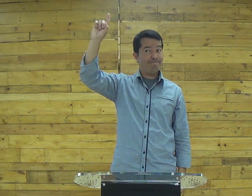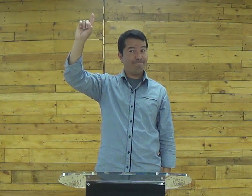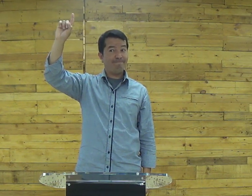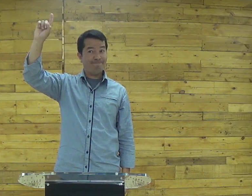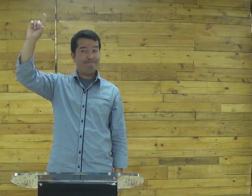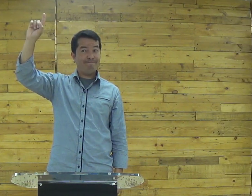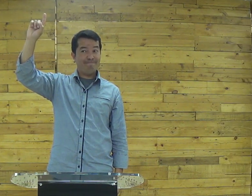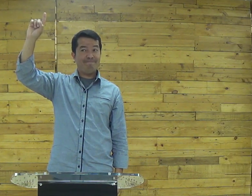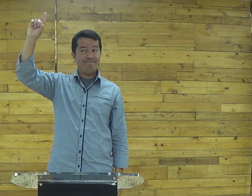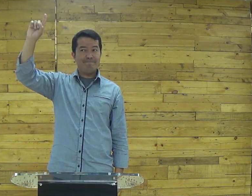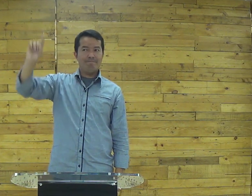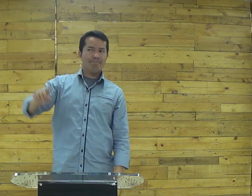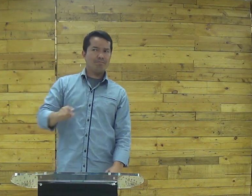a Deus.